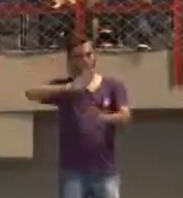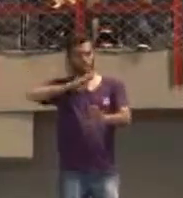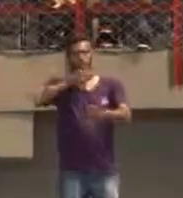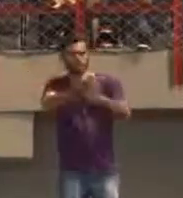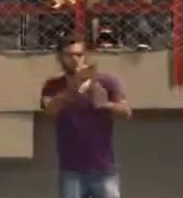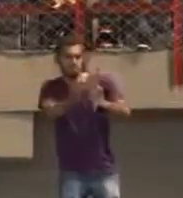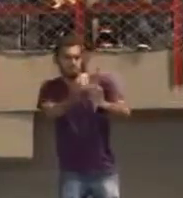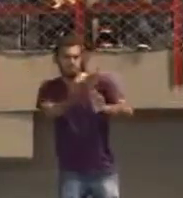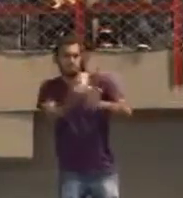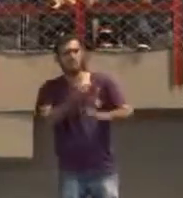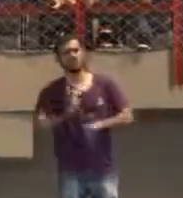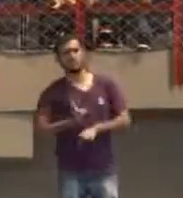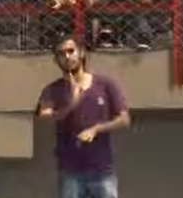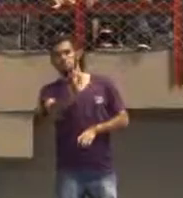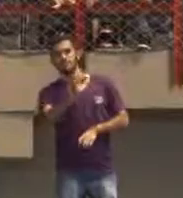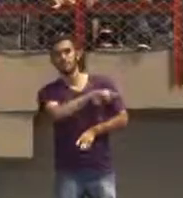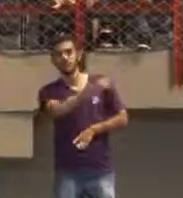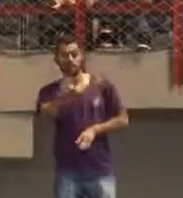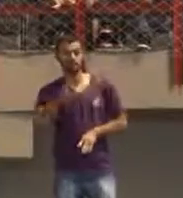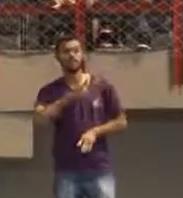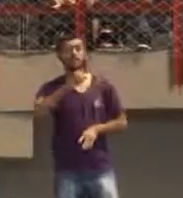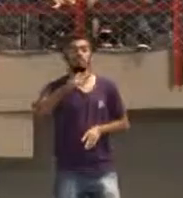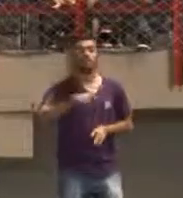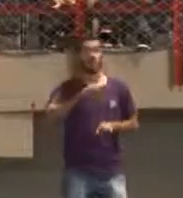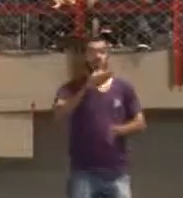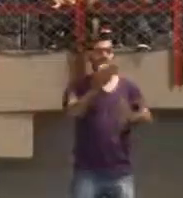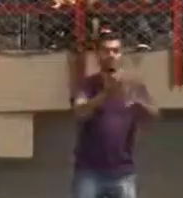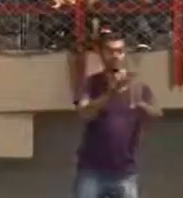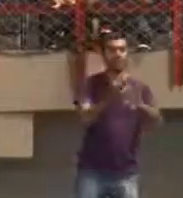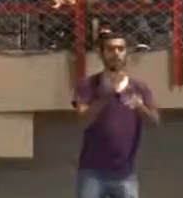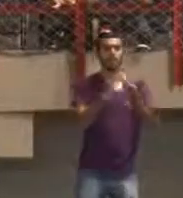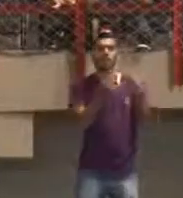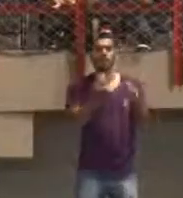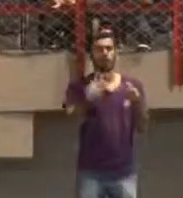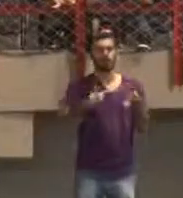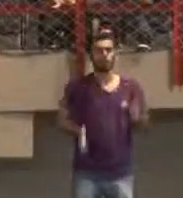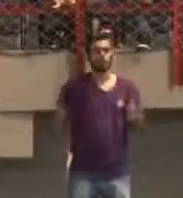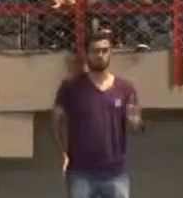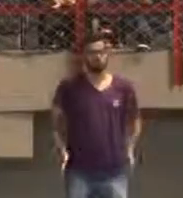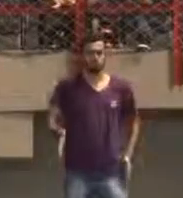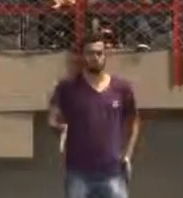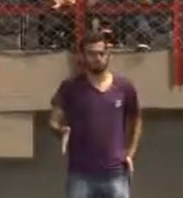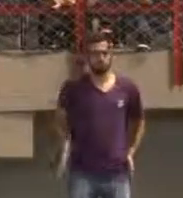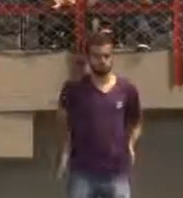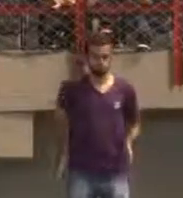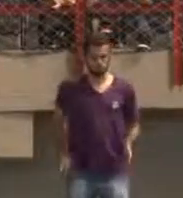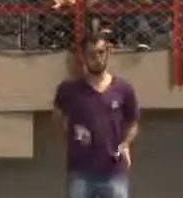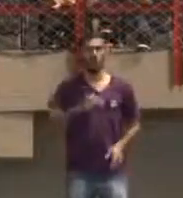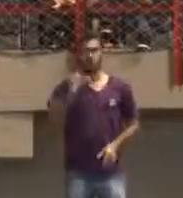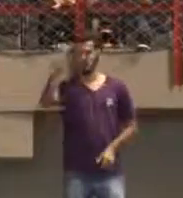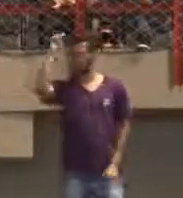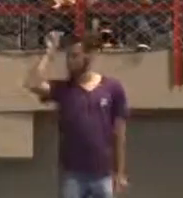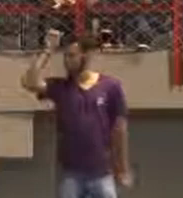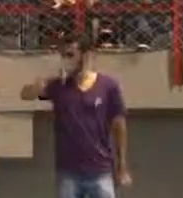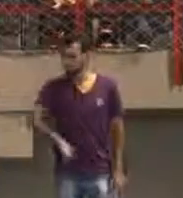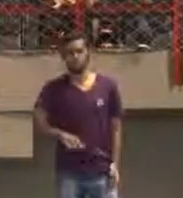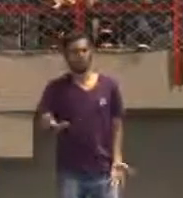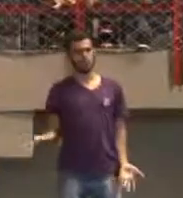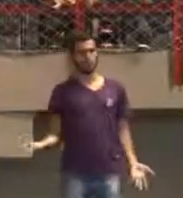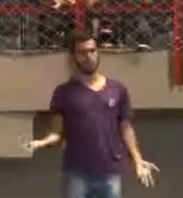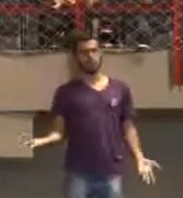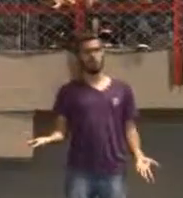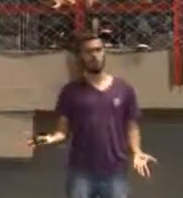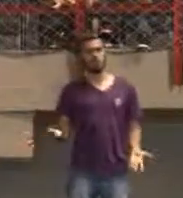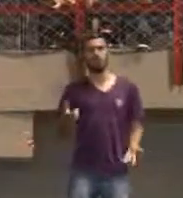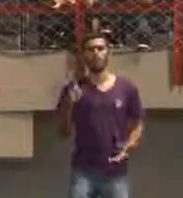você será traído com um robô. Vai ser pior ainda. Ok? Então, realismo